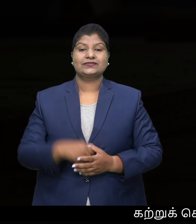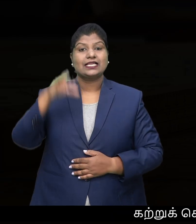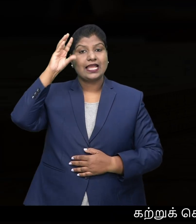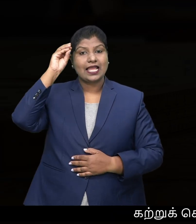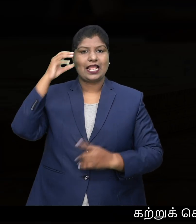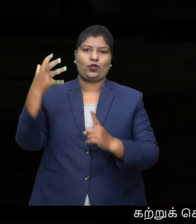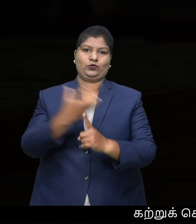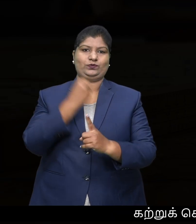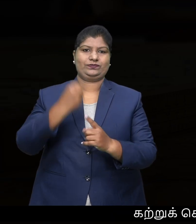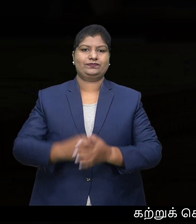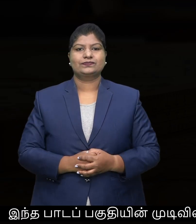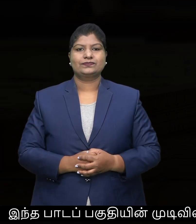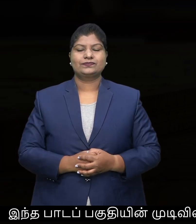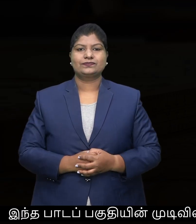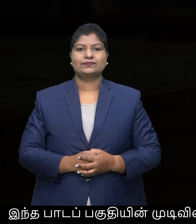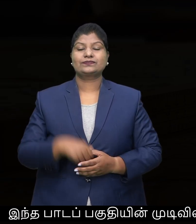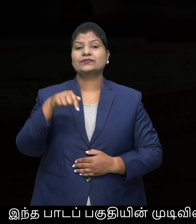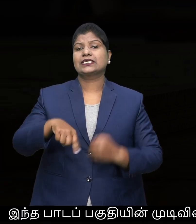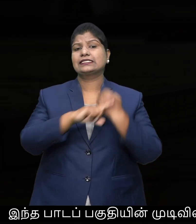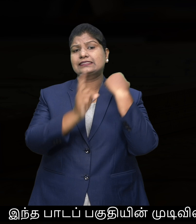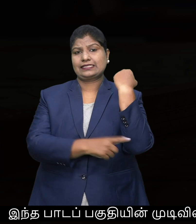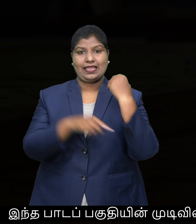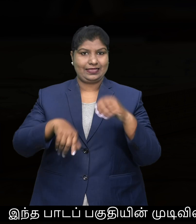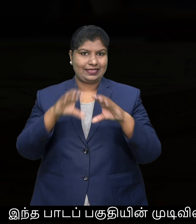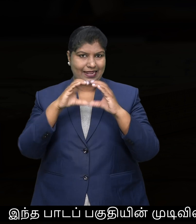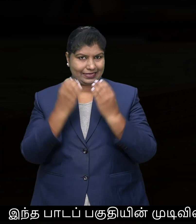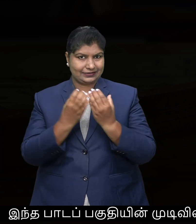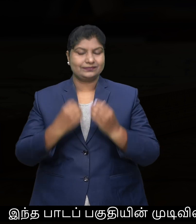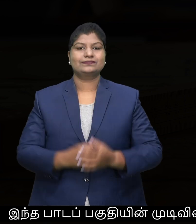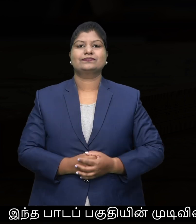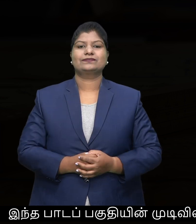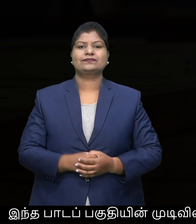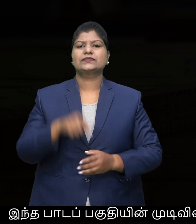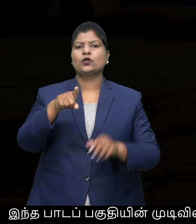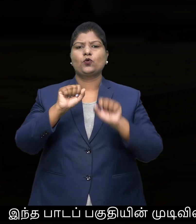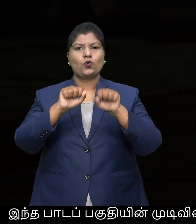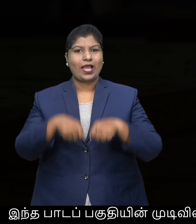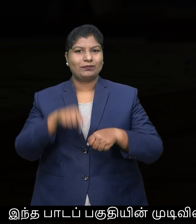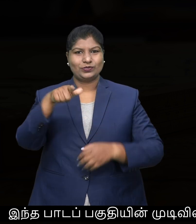கற்றுக்கொள்வீர்கள். இந்த பாடப்பகுதியின் முடிவில் நீங்கள் அறிந்து கொள்வீர்கள்: